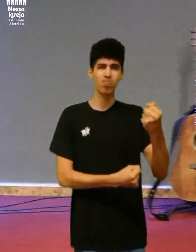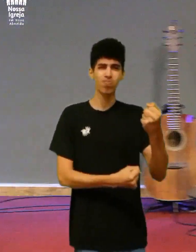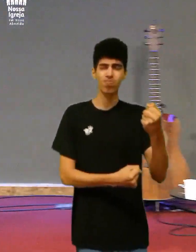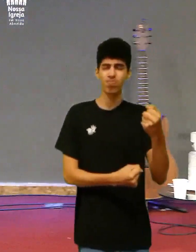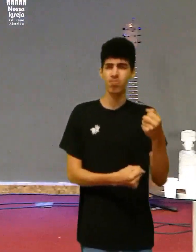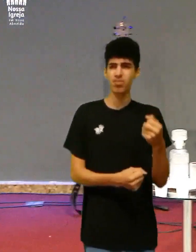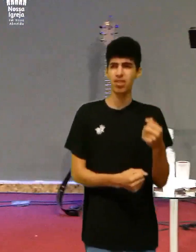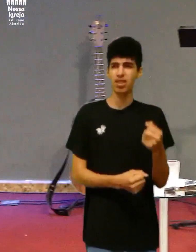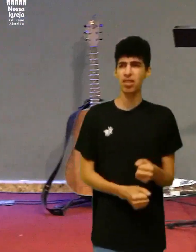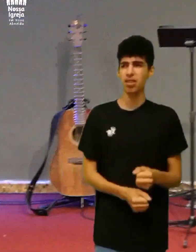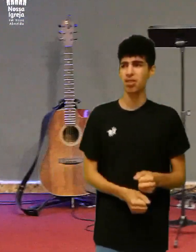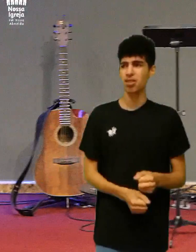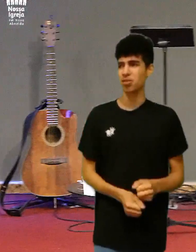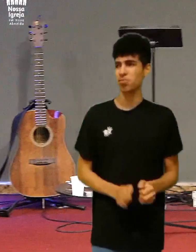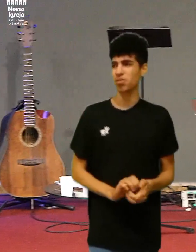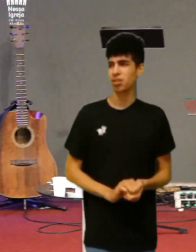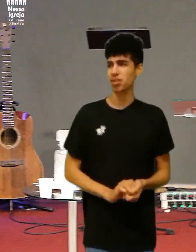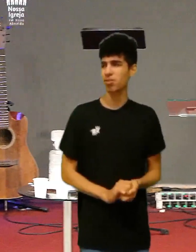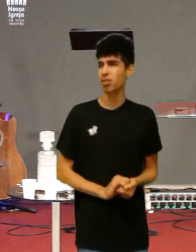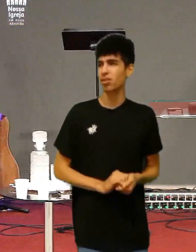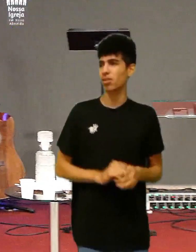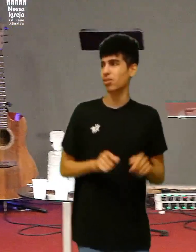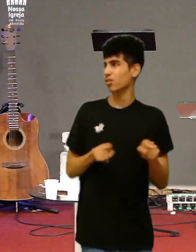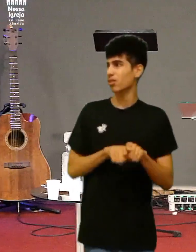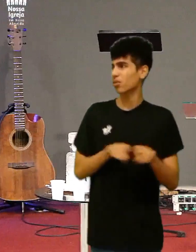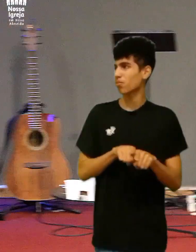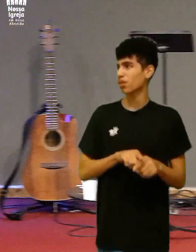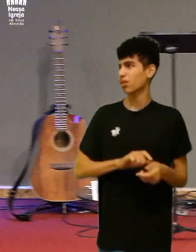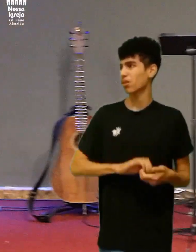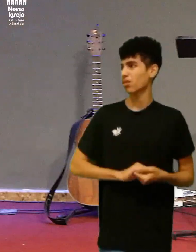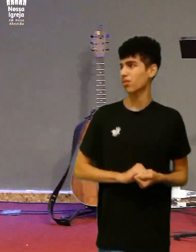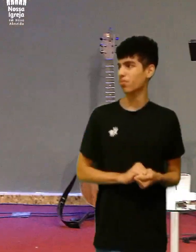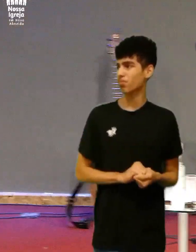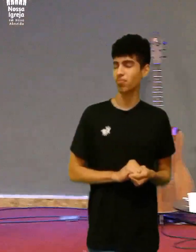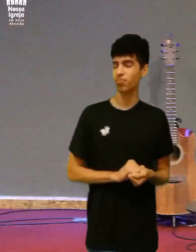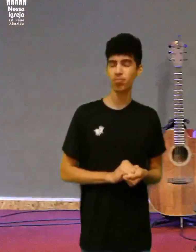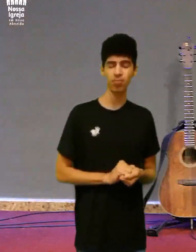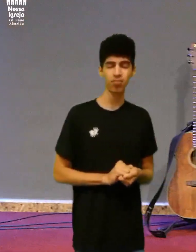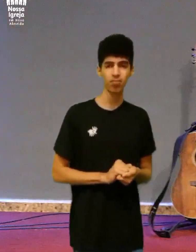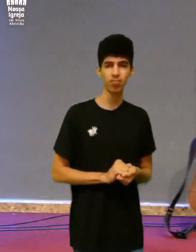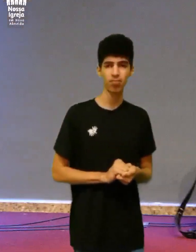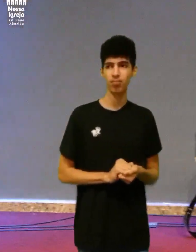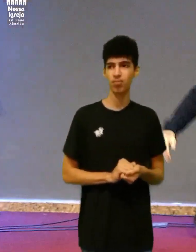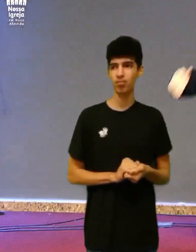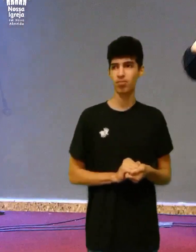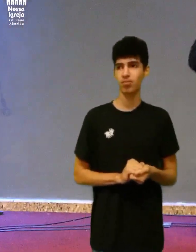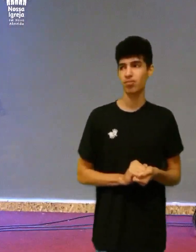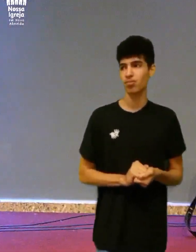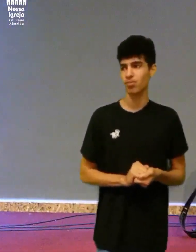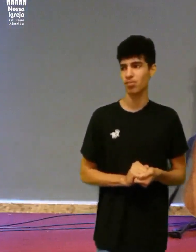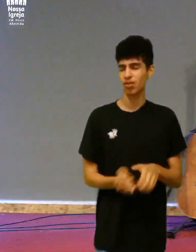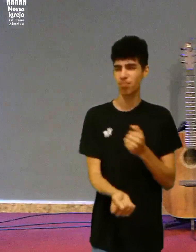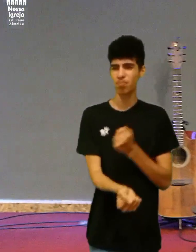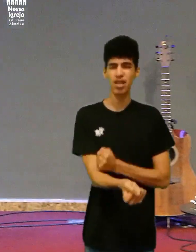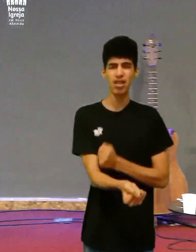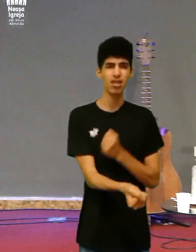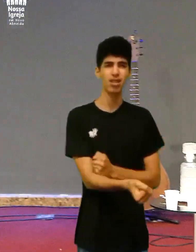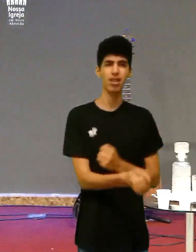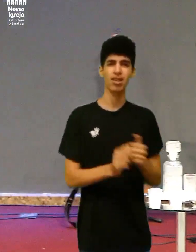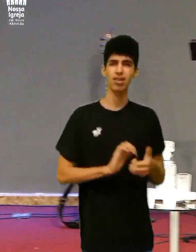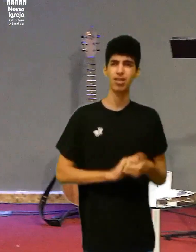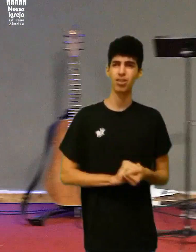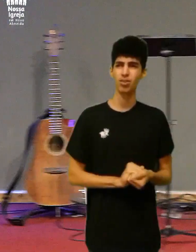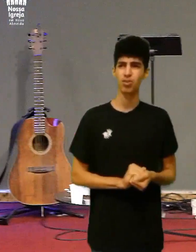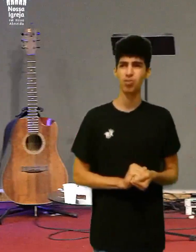Pai, que estão se entregando a todo tipo de tormento desse mundo, aqueles que estão planejando